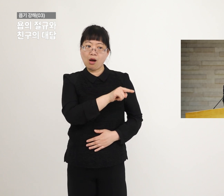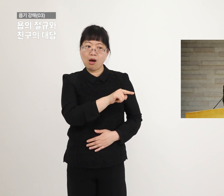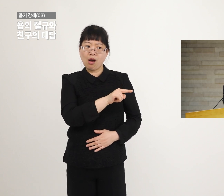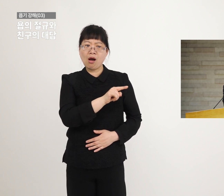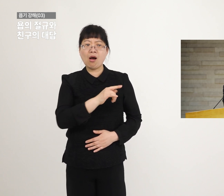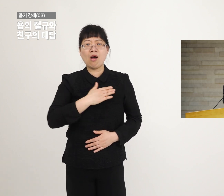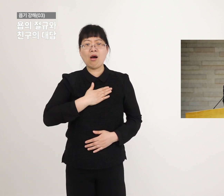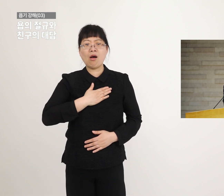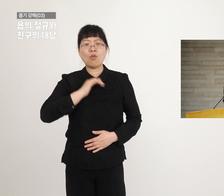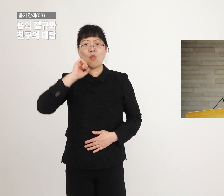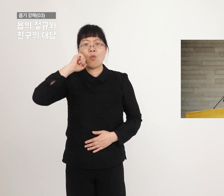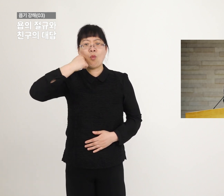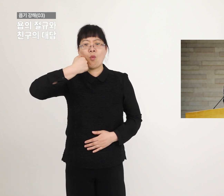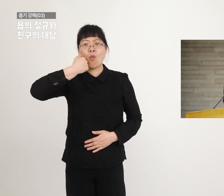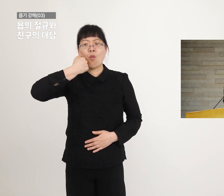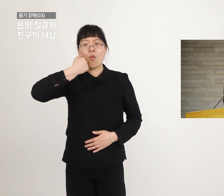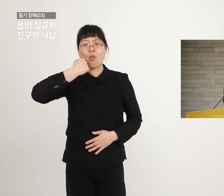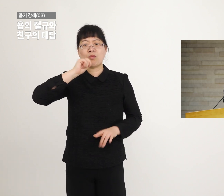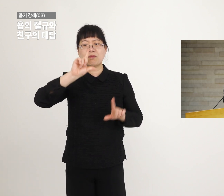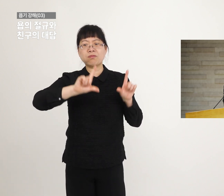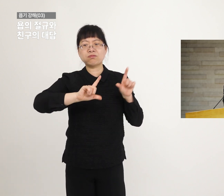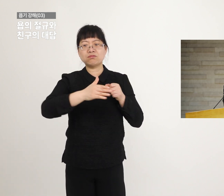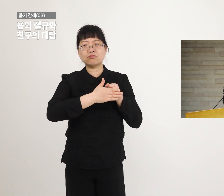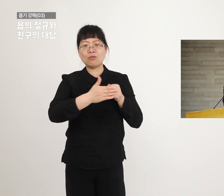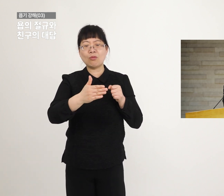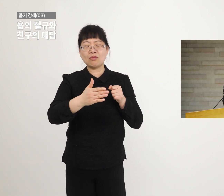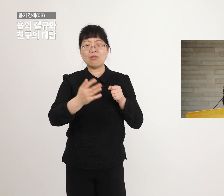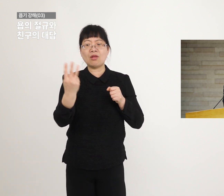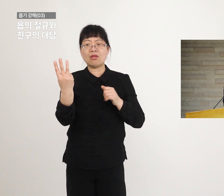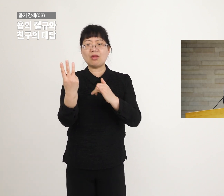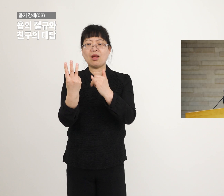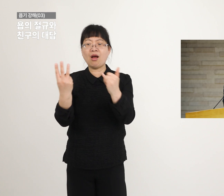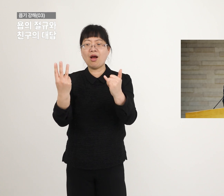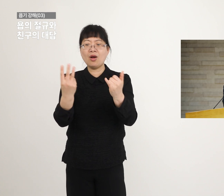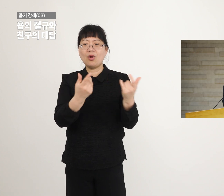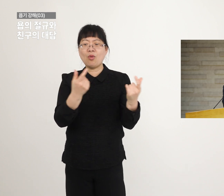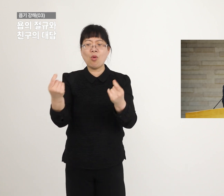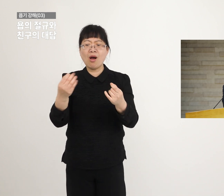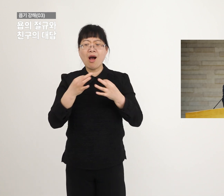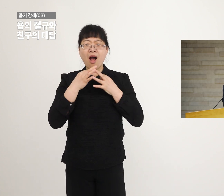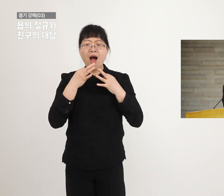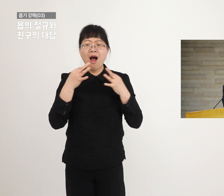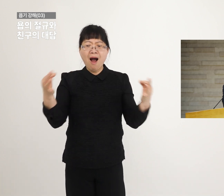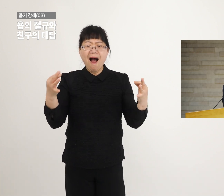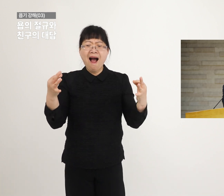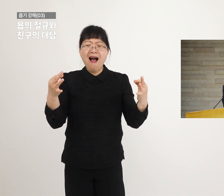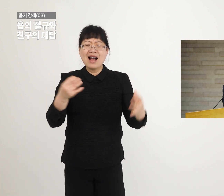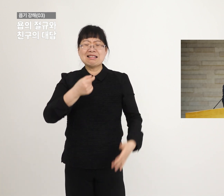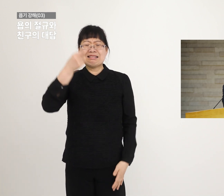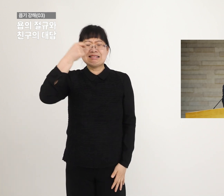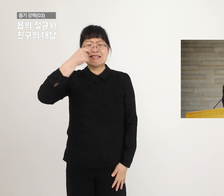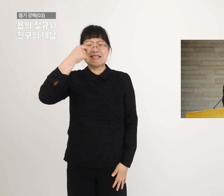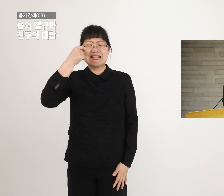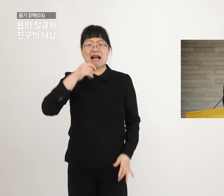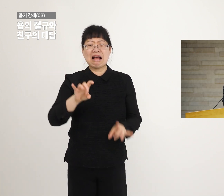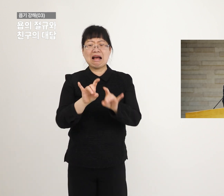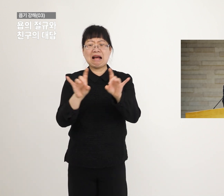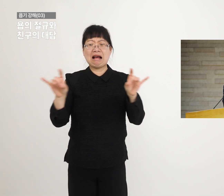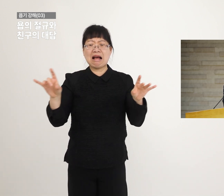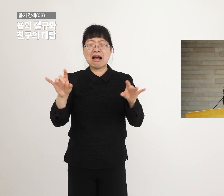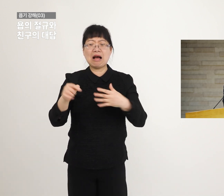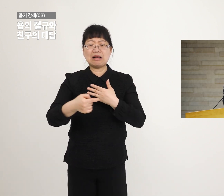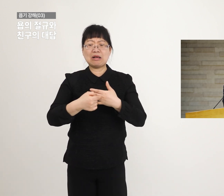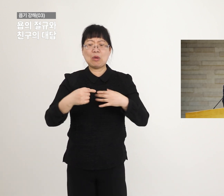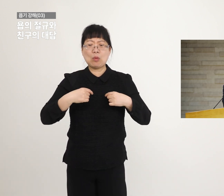알기 어렵게 되었으므로 그들이 일제히 소리질러 울며 각각 자기의